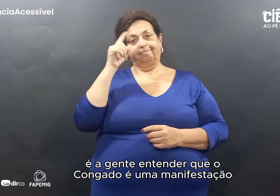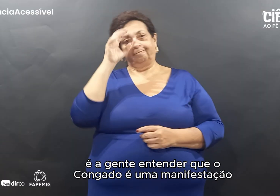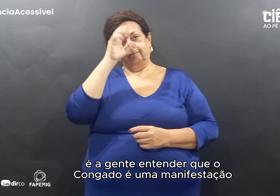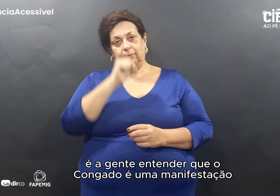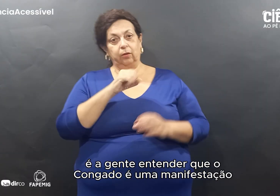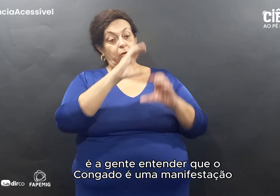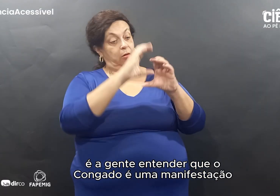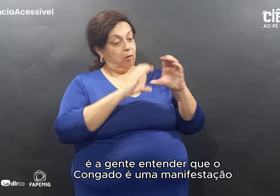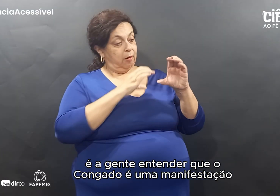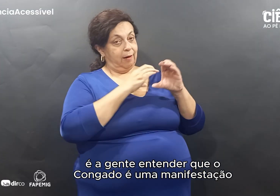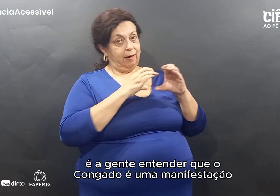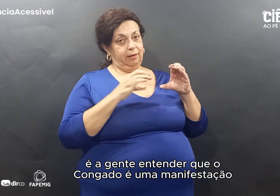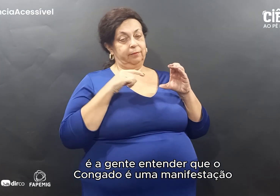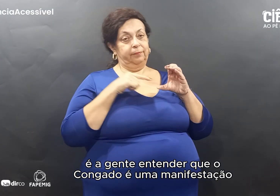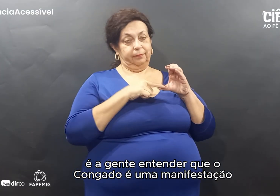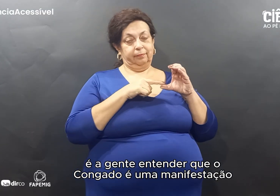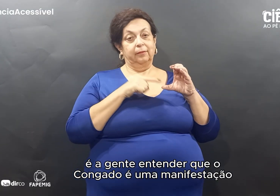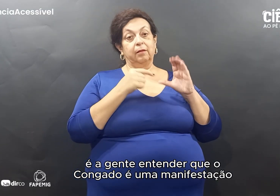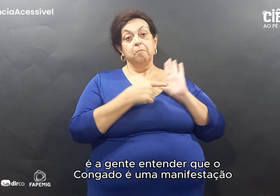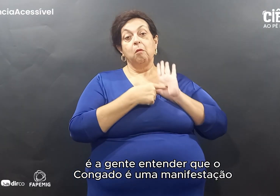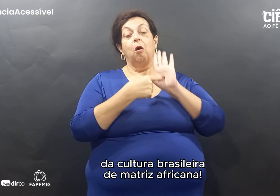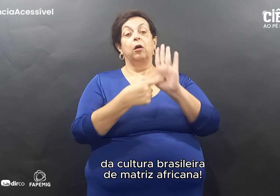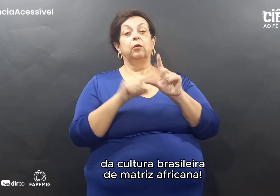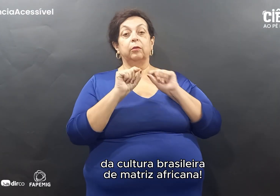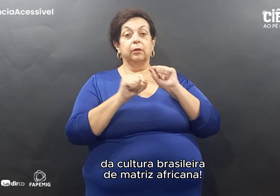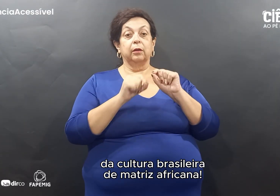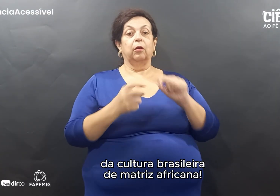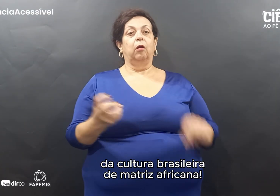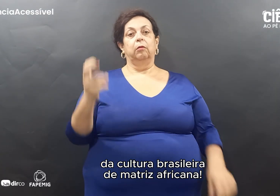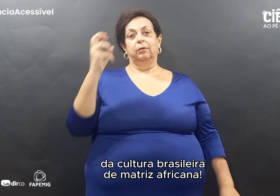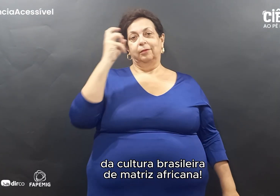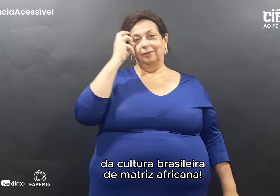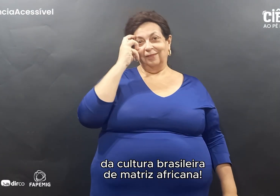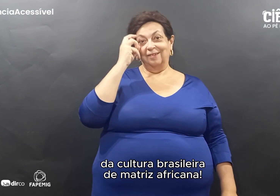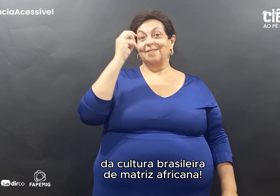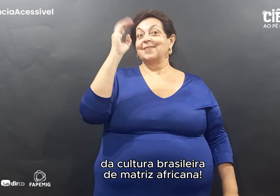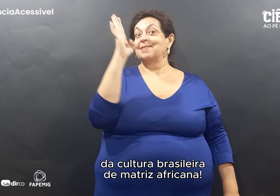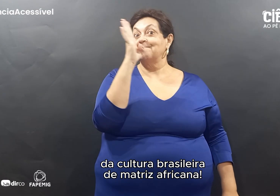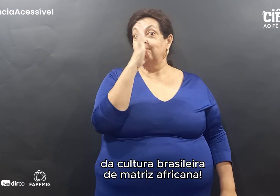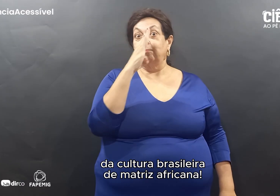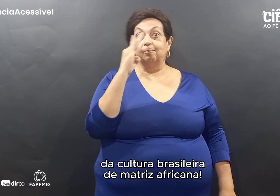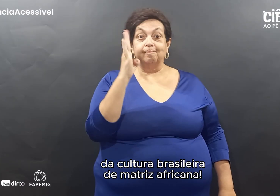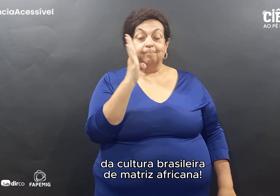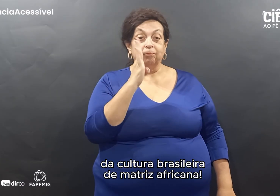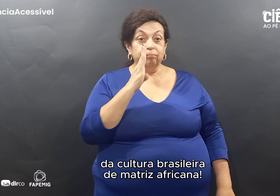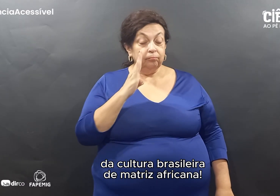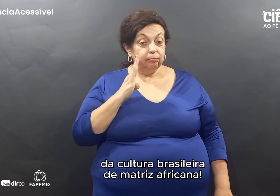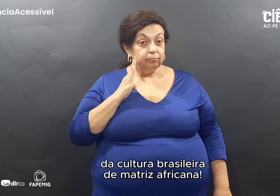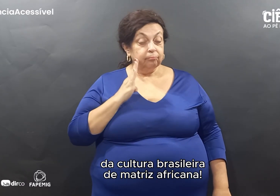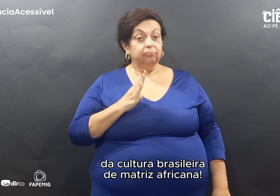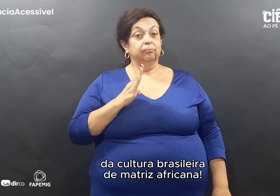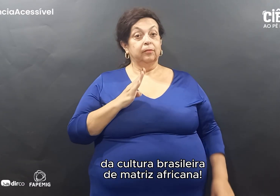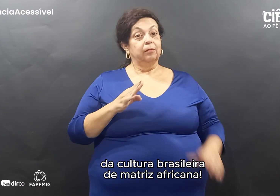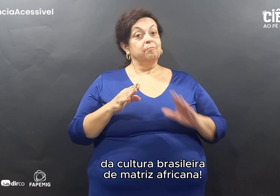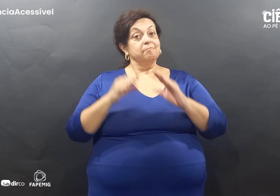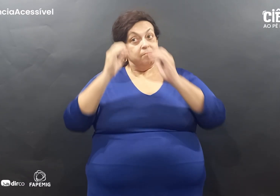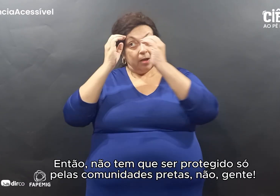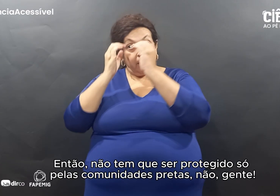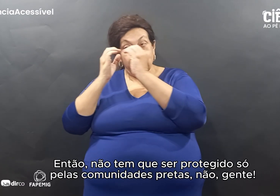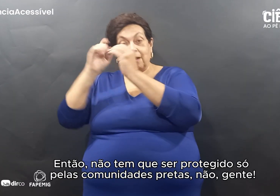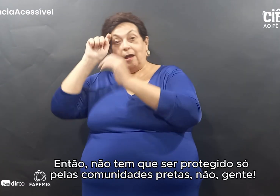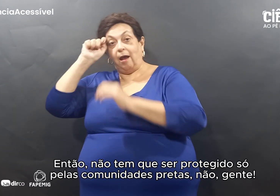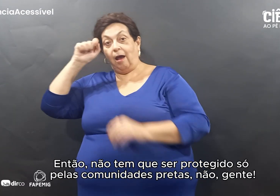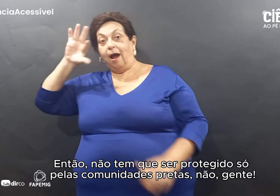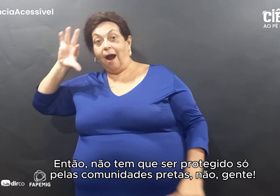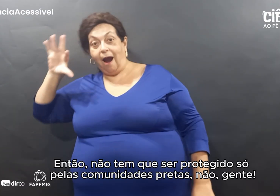o Congado é uma manifestação da cultura brasileira de matriz africana.